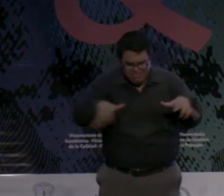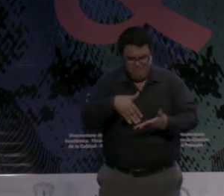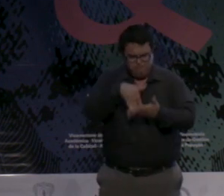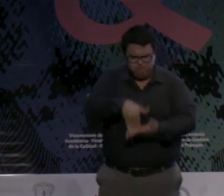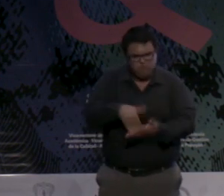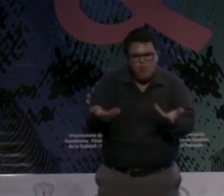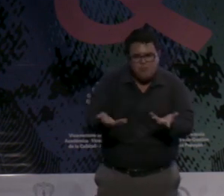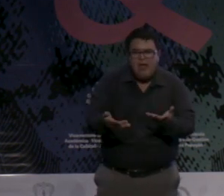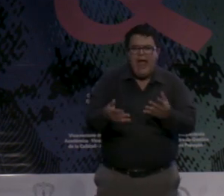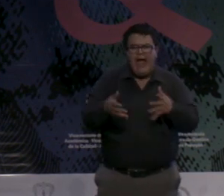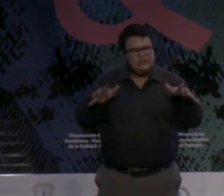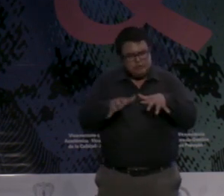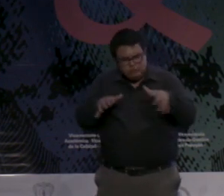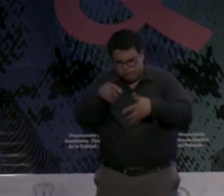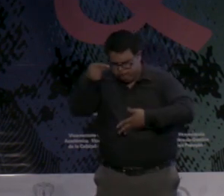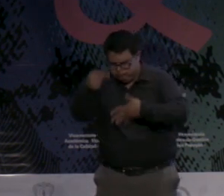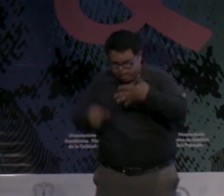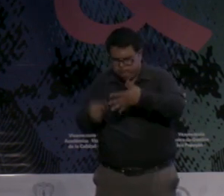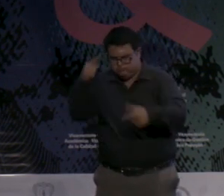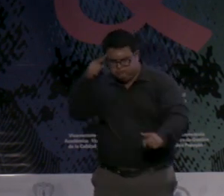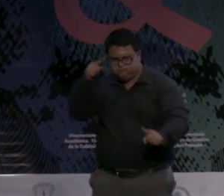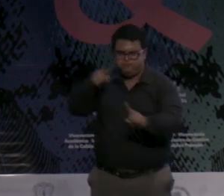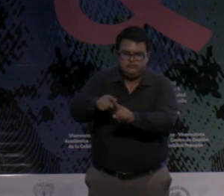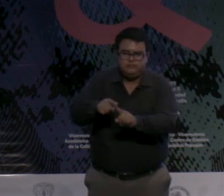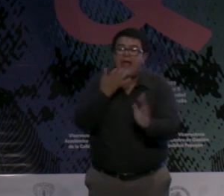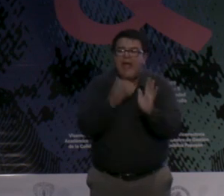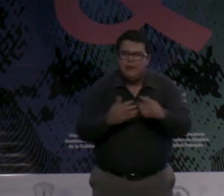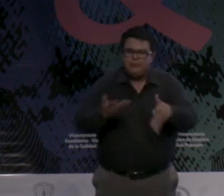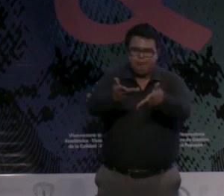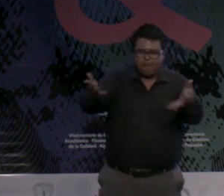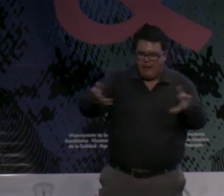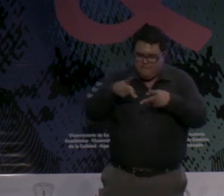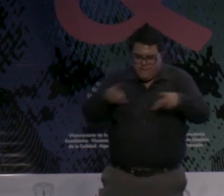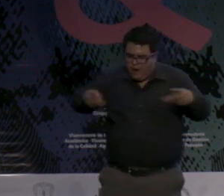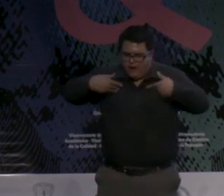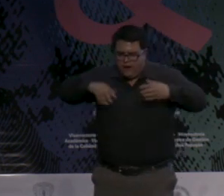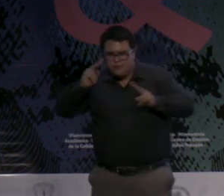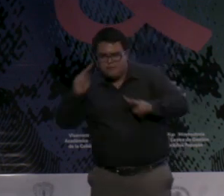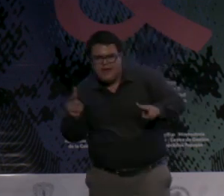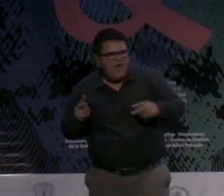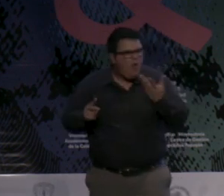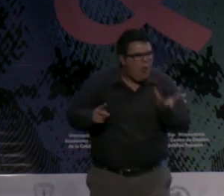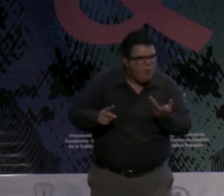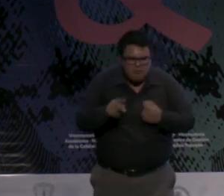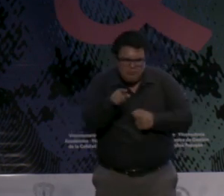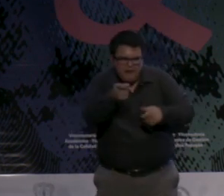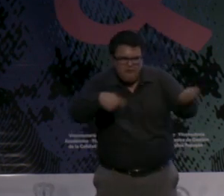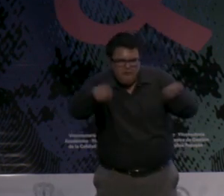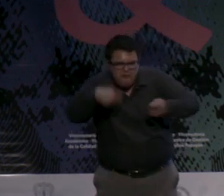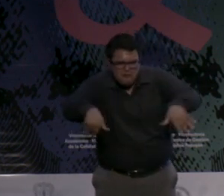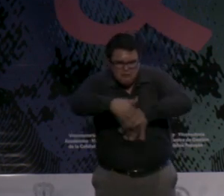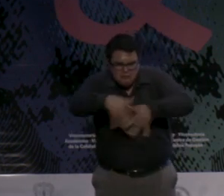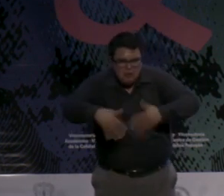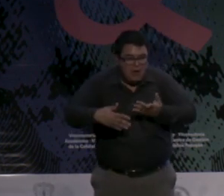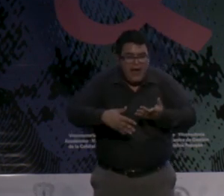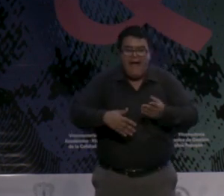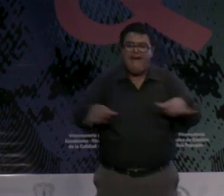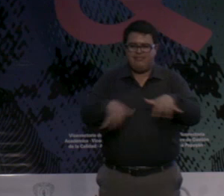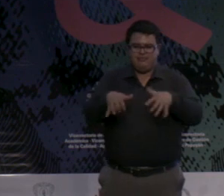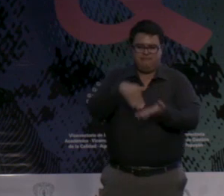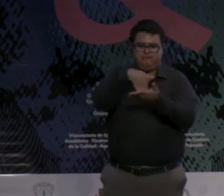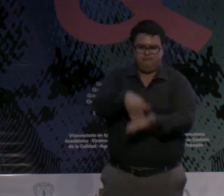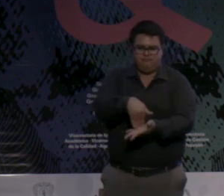que es su deber ir contra una ley que uno considera injusta y asumir las consecuencias. Nosotros empezamos a plantear en